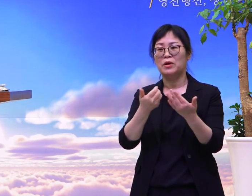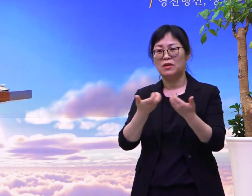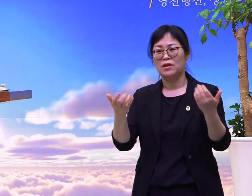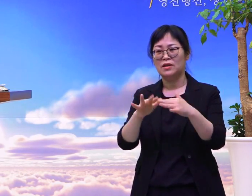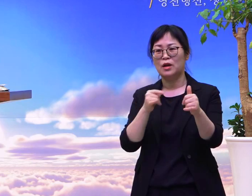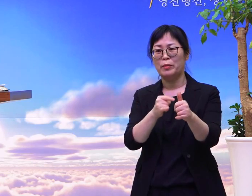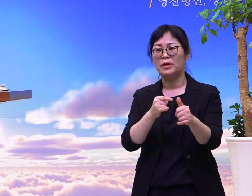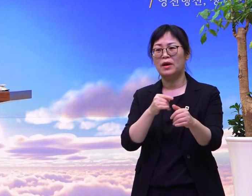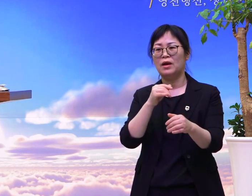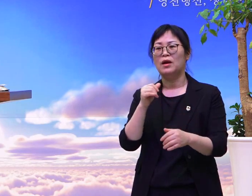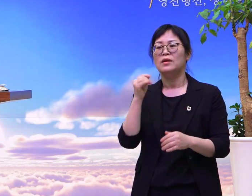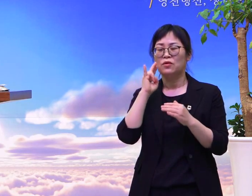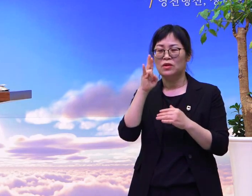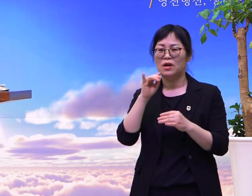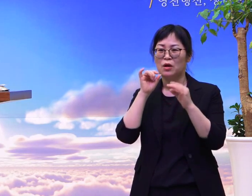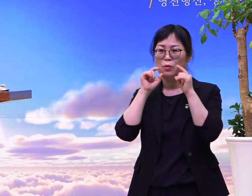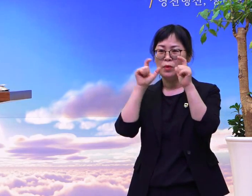호세아가 외쳤습니다.